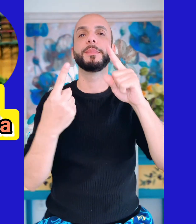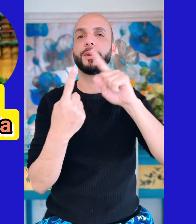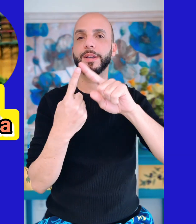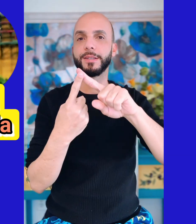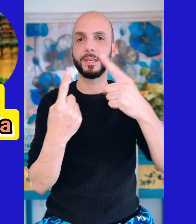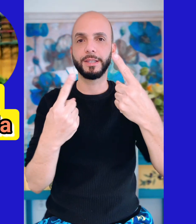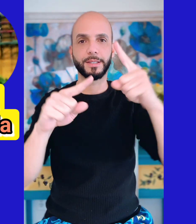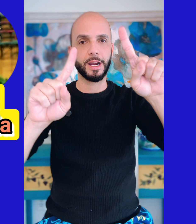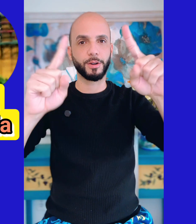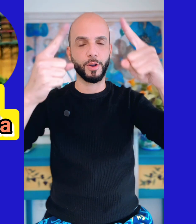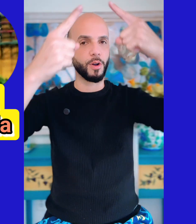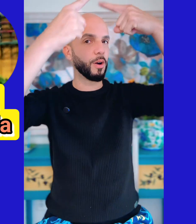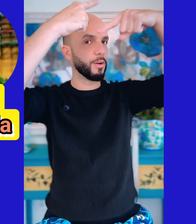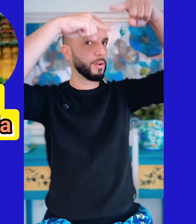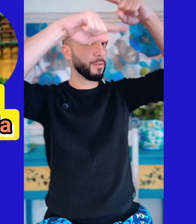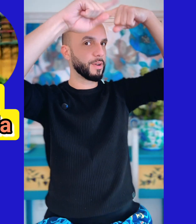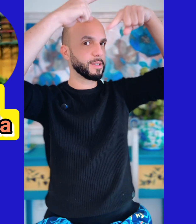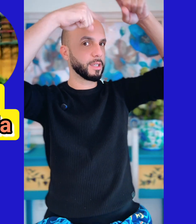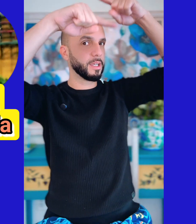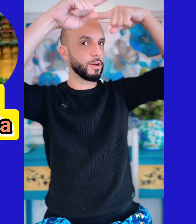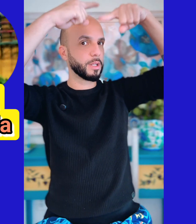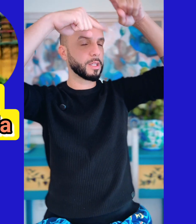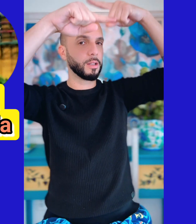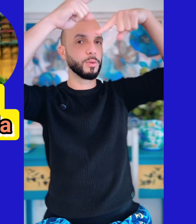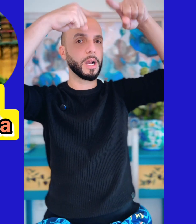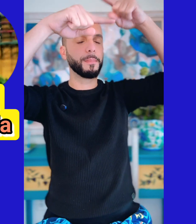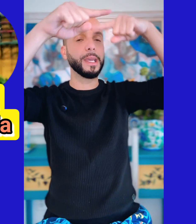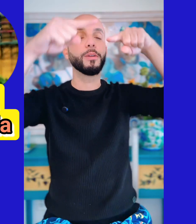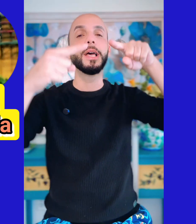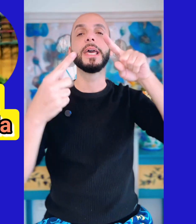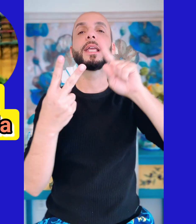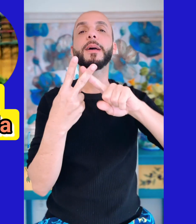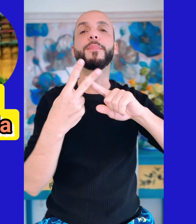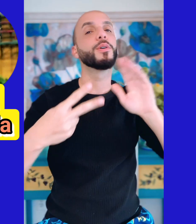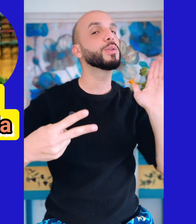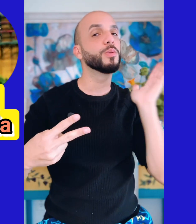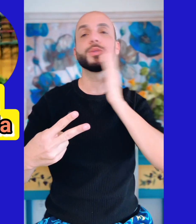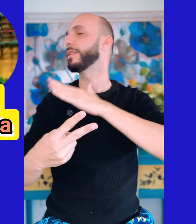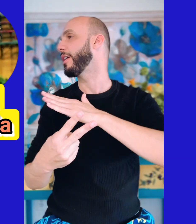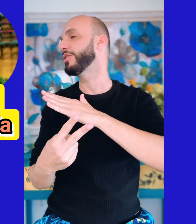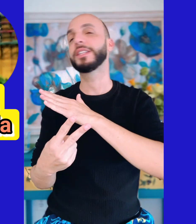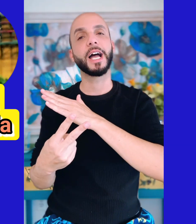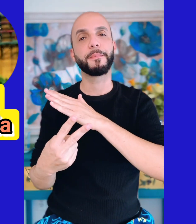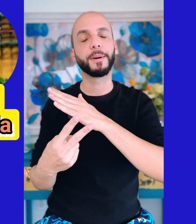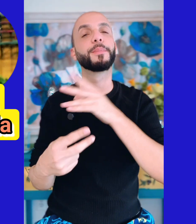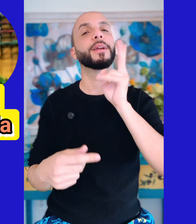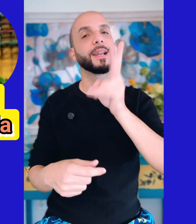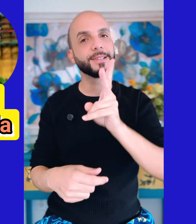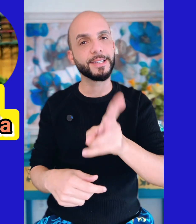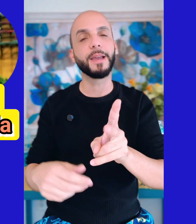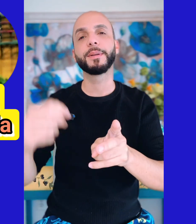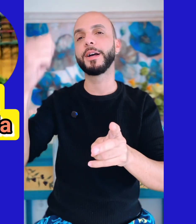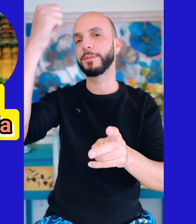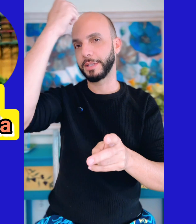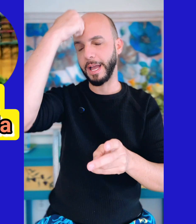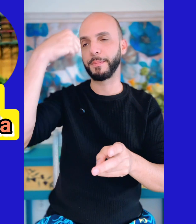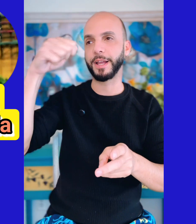primeiro assim, certo? Ó, faz aqui, né? O detalhe do cabelo. E depois, o sinal de tapa, porque ela sempre dá o tapa lá no